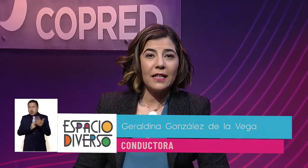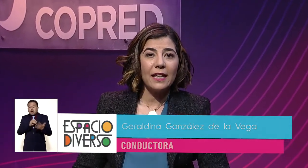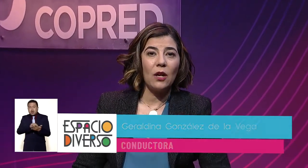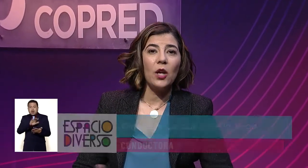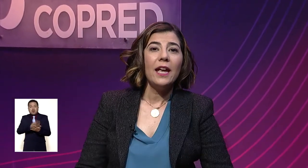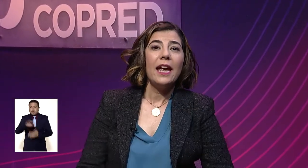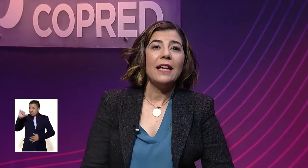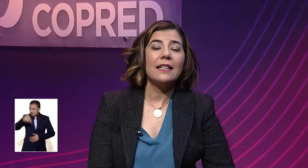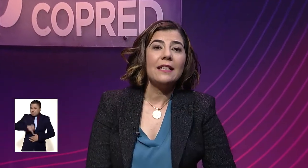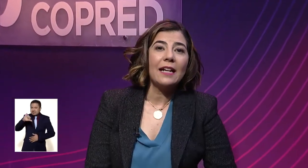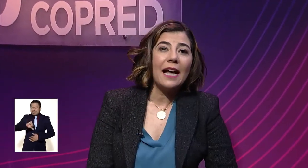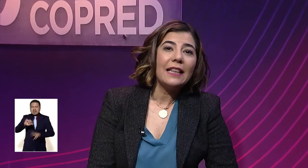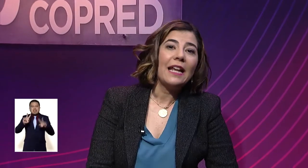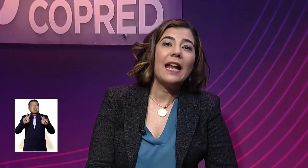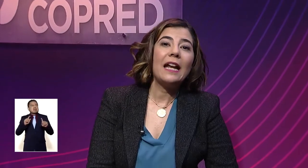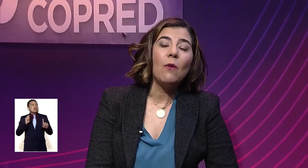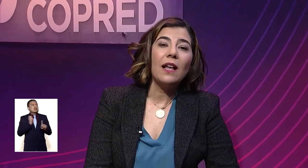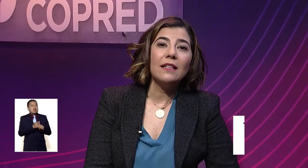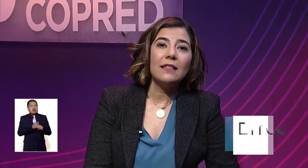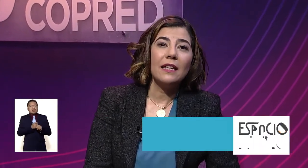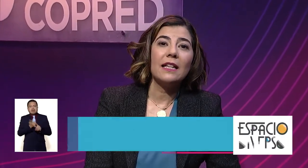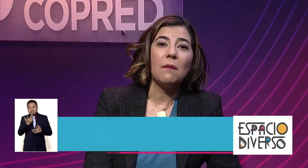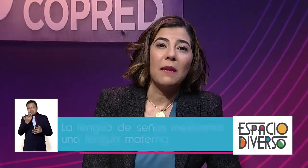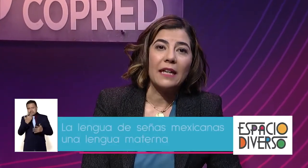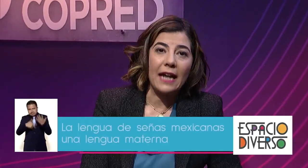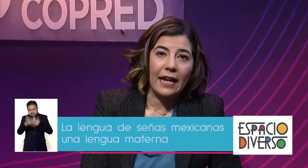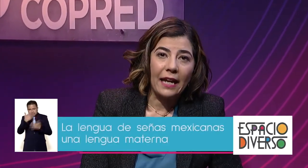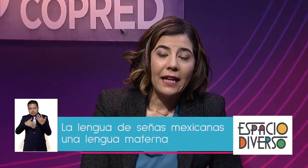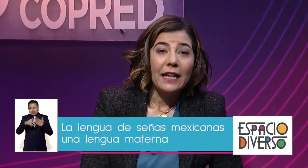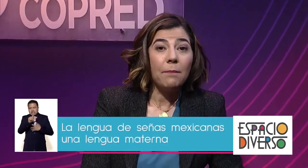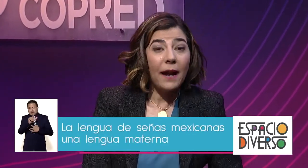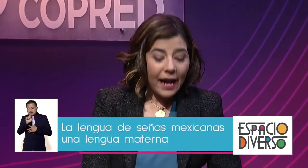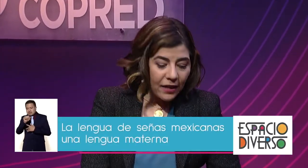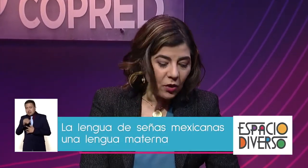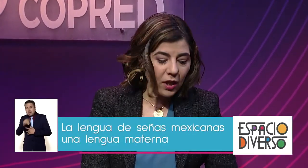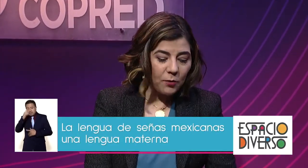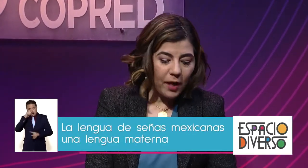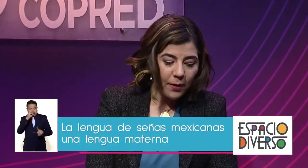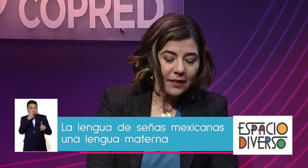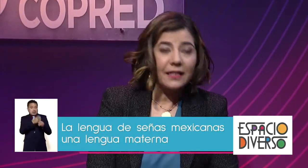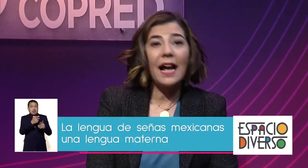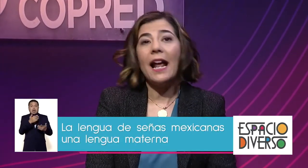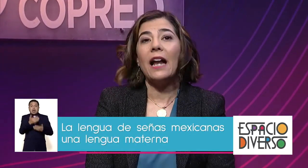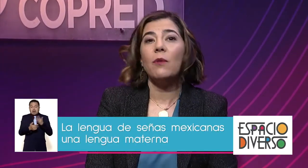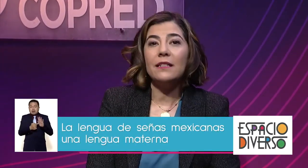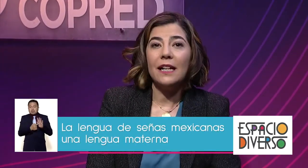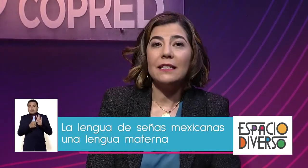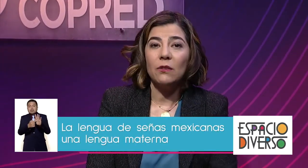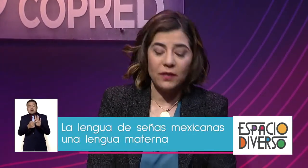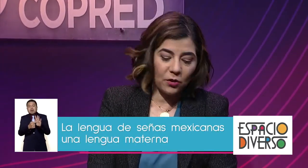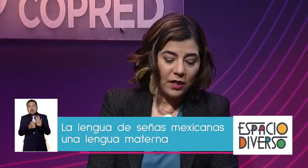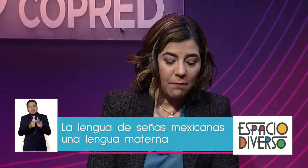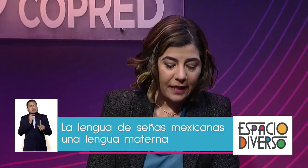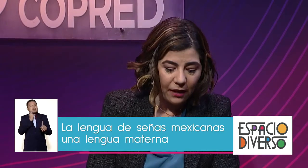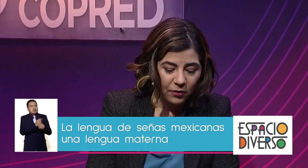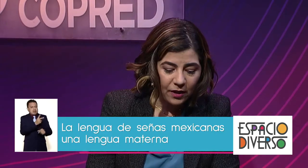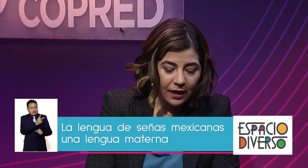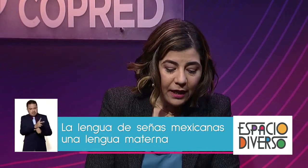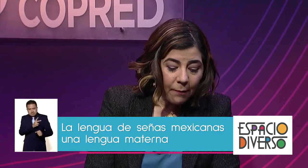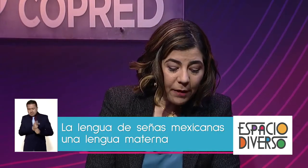de hoy es acerca de la lengua de señas mexicana. Y para eso les voy a presentar a nuestras y nuestros invitados.